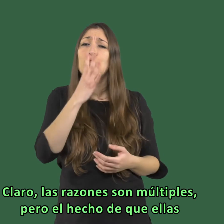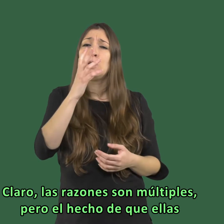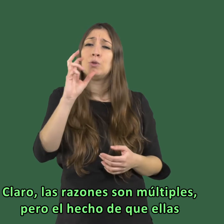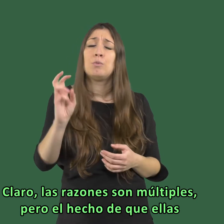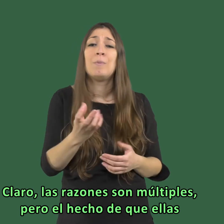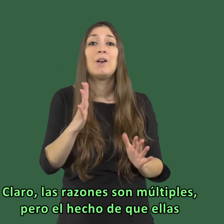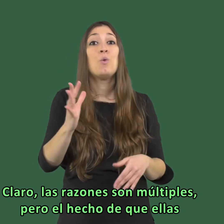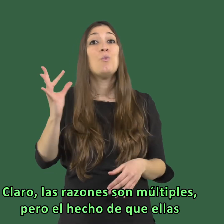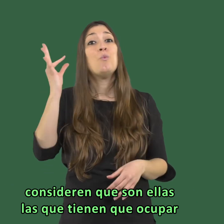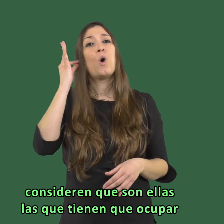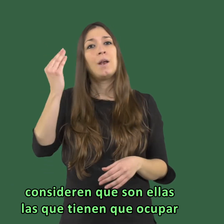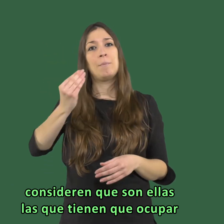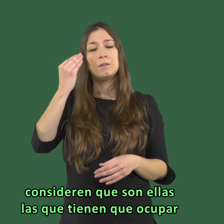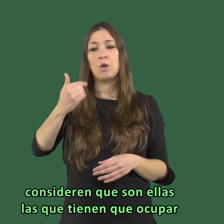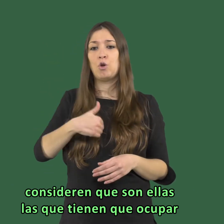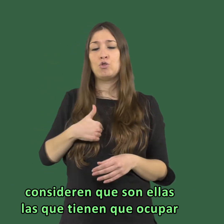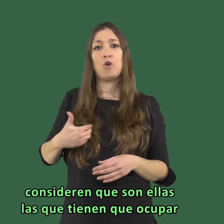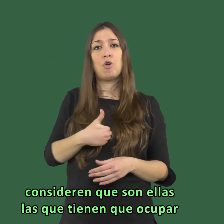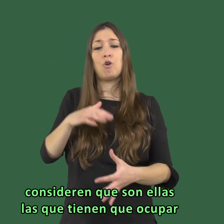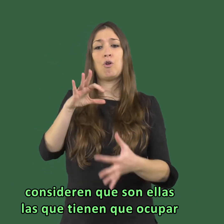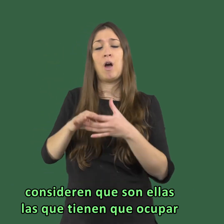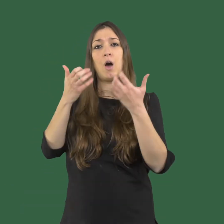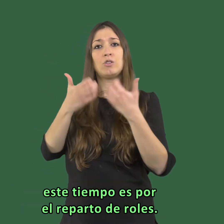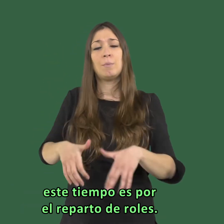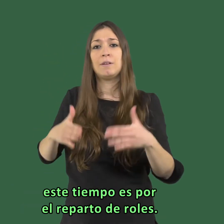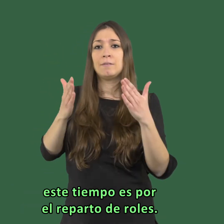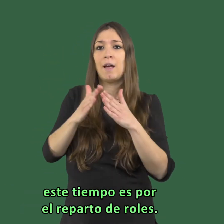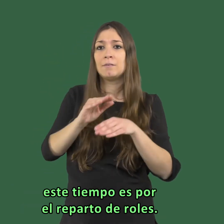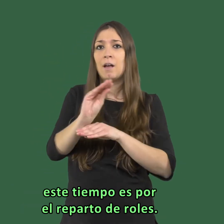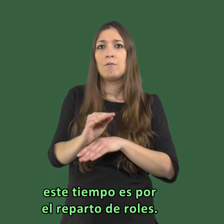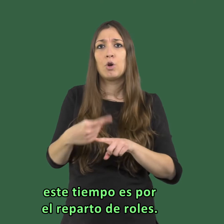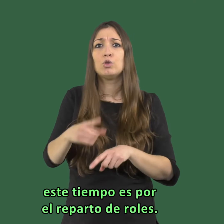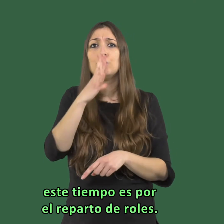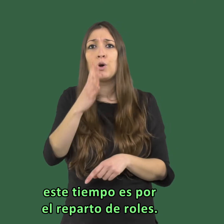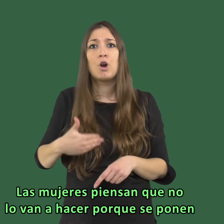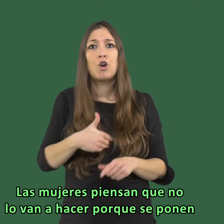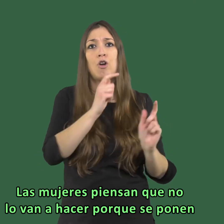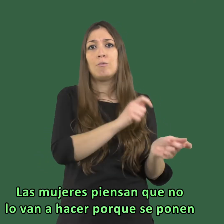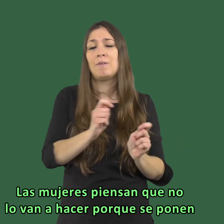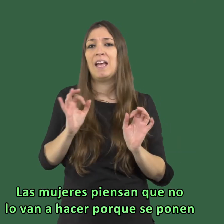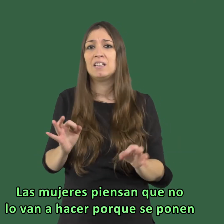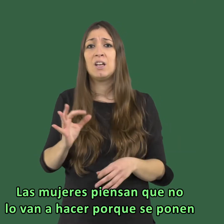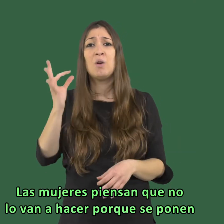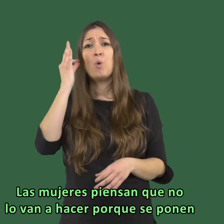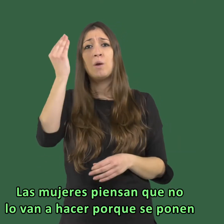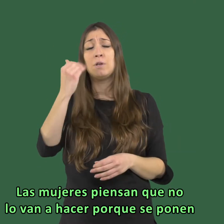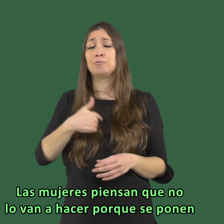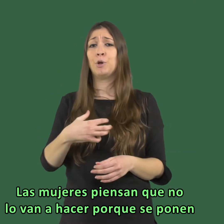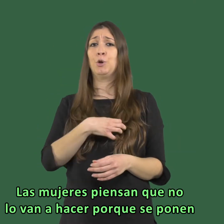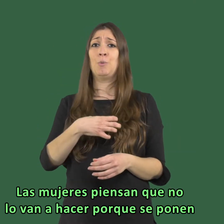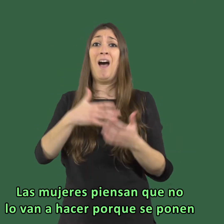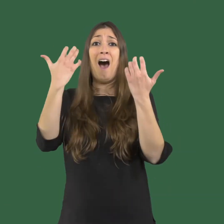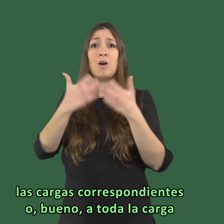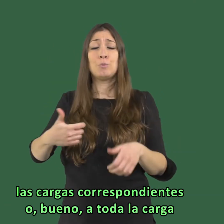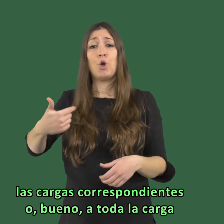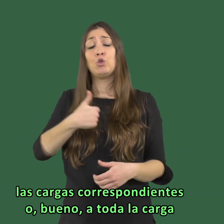pero el hecho de que ellas consideren que son ellas las que tienen que ocupar ese tiempo es por el reparto de roles. O sea, las mujeres piensan que no lo van a hacer porque se ponen